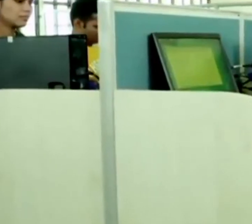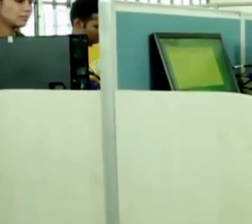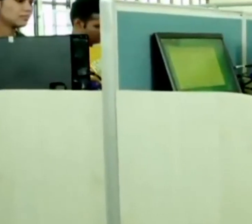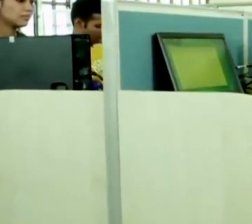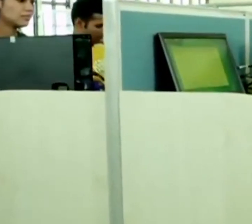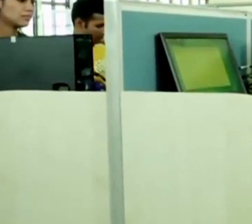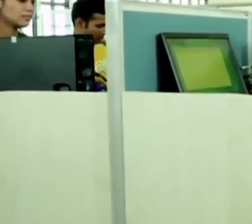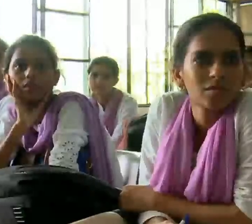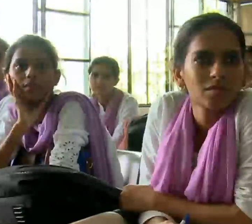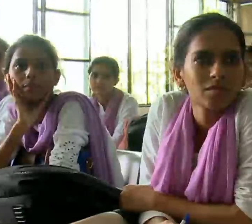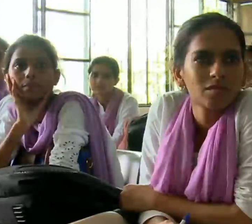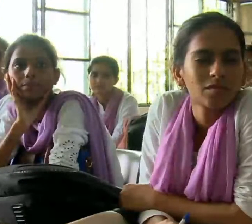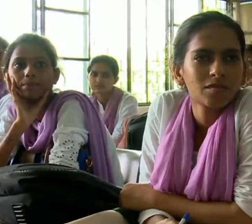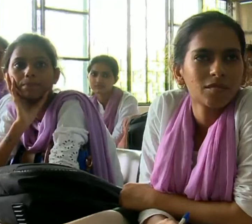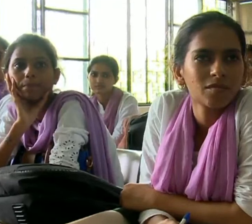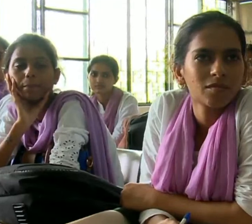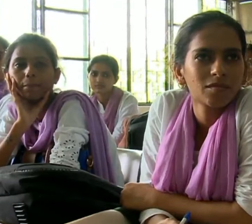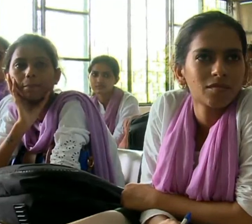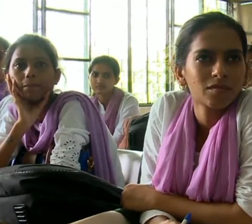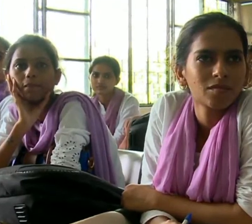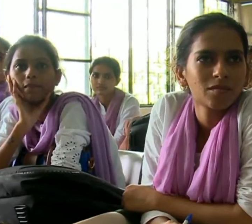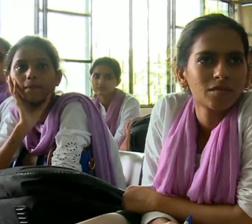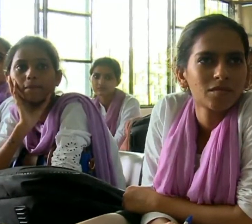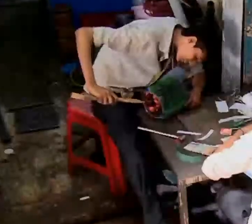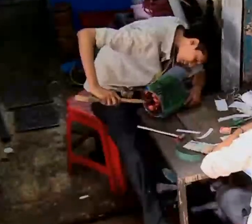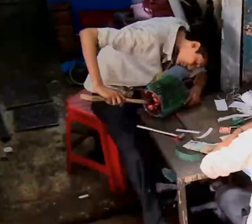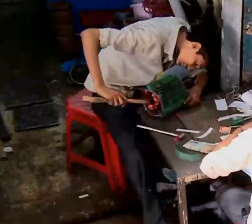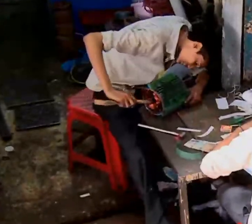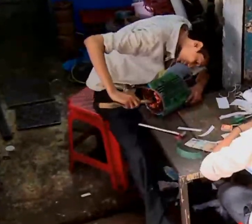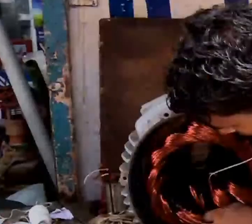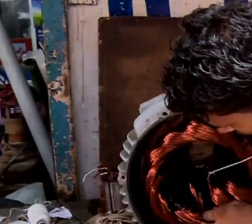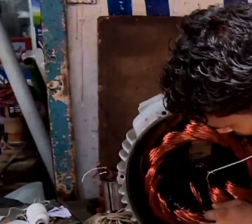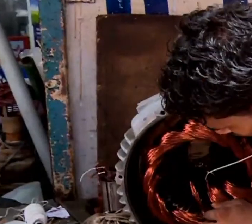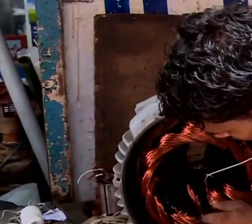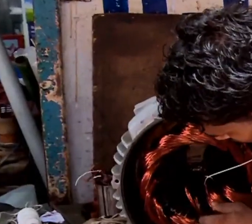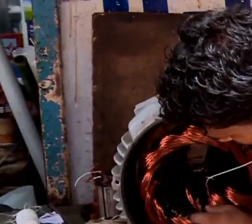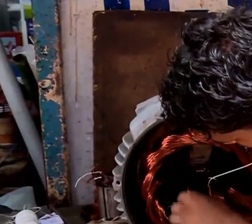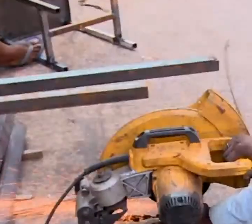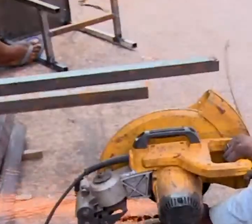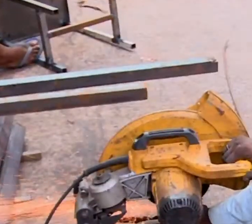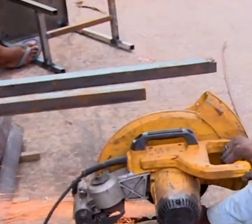समय की सीमा से